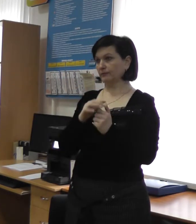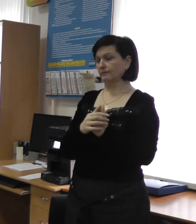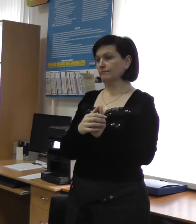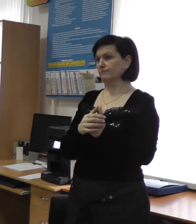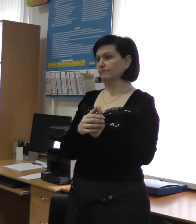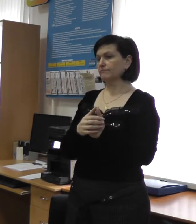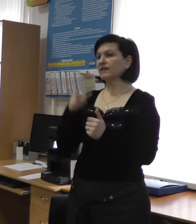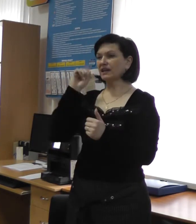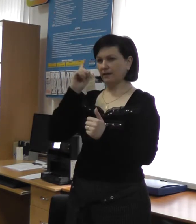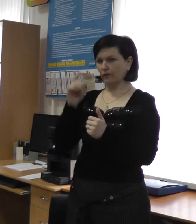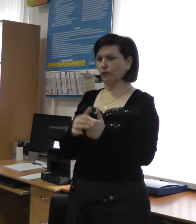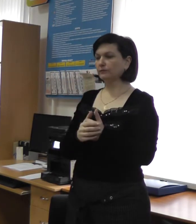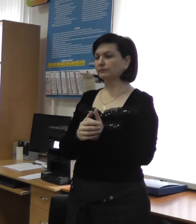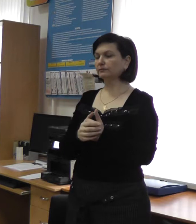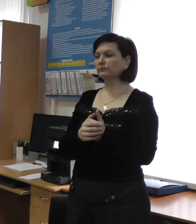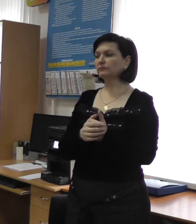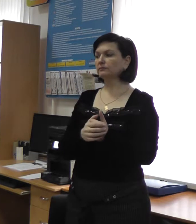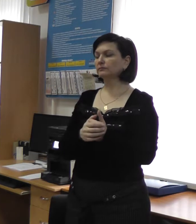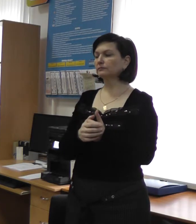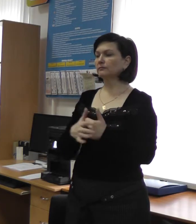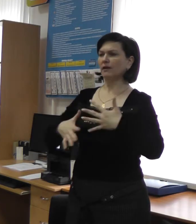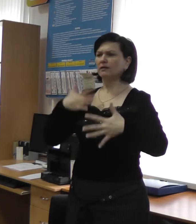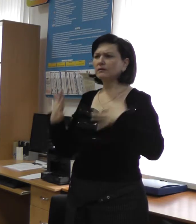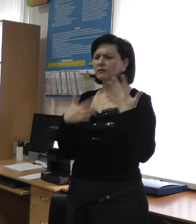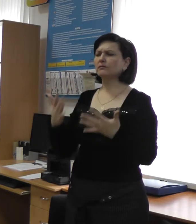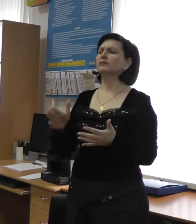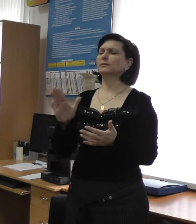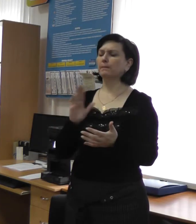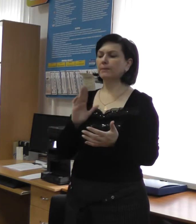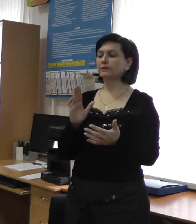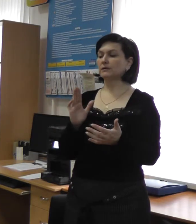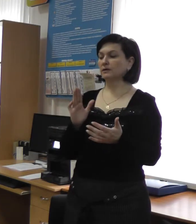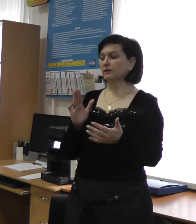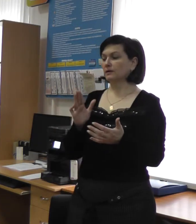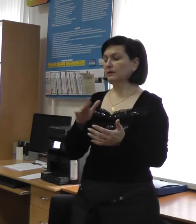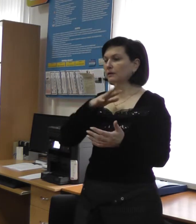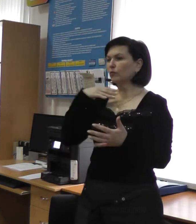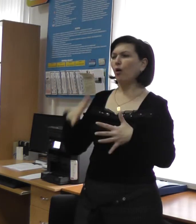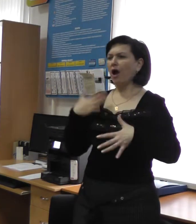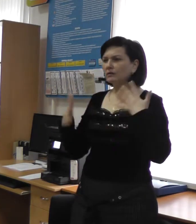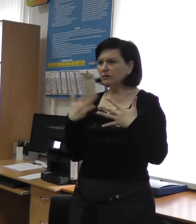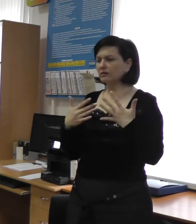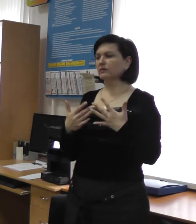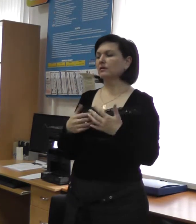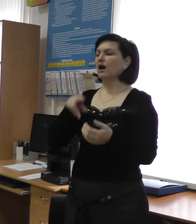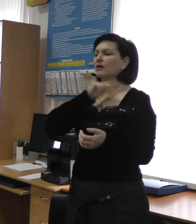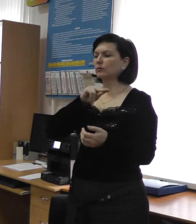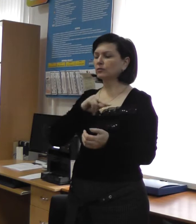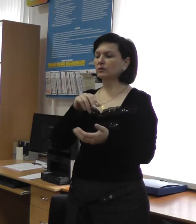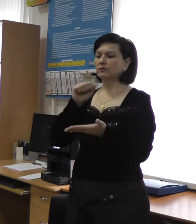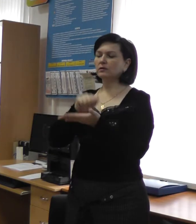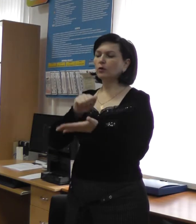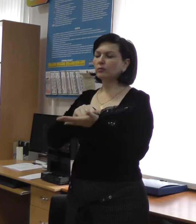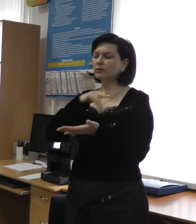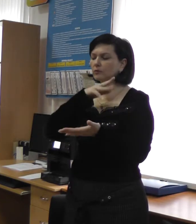Николай Егорович с присущей ему энергией приступает к работе. Многочисленные архивные документы того времени